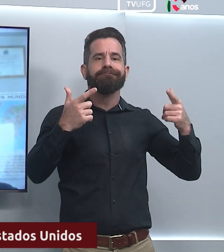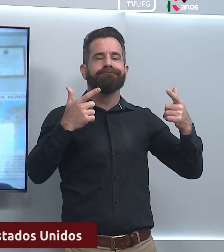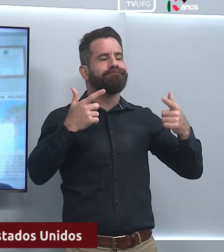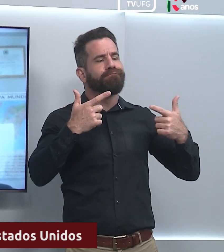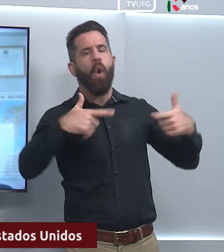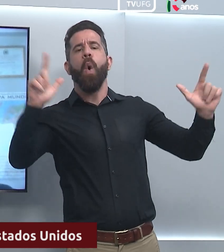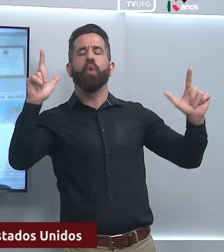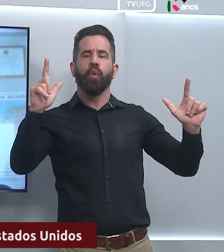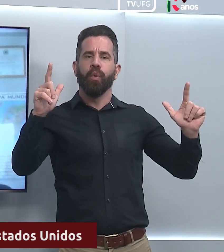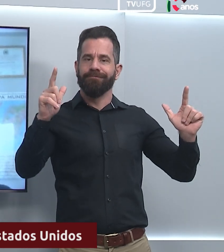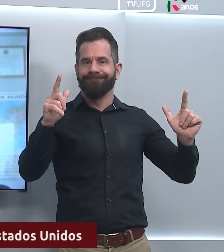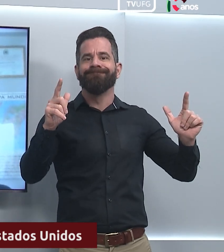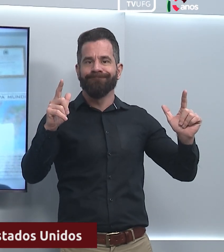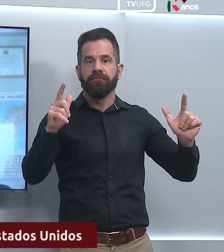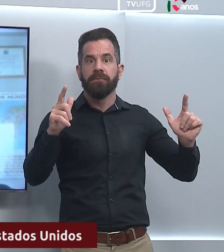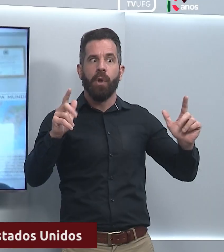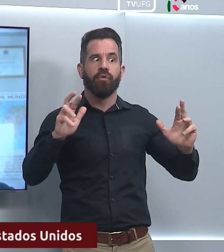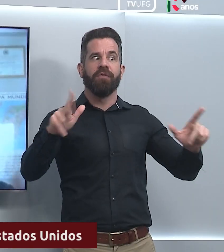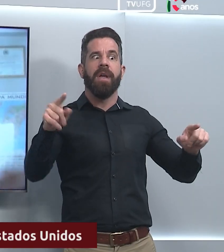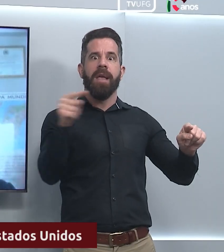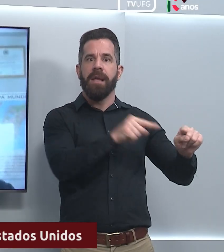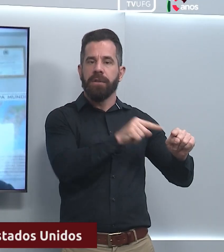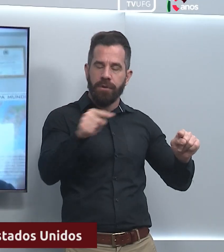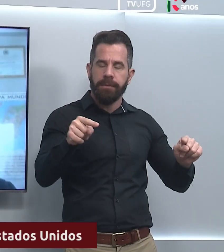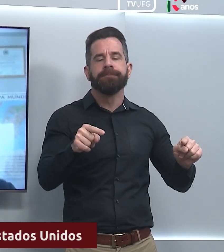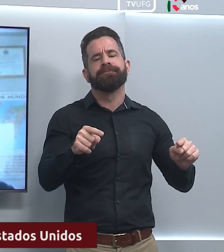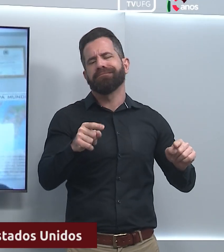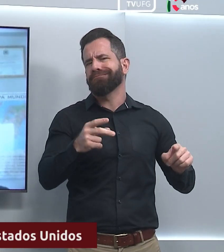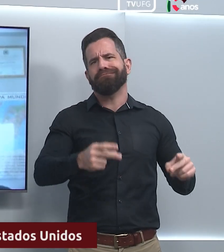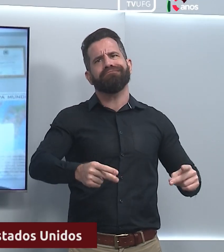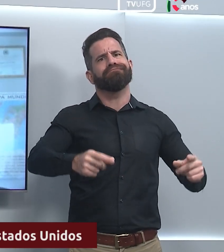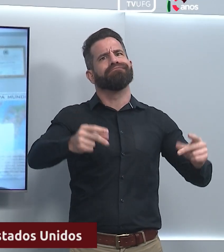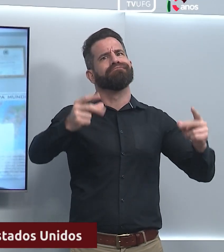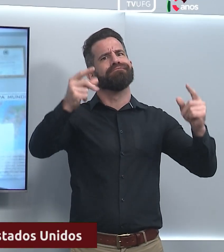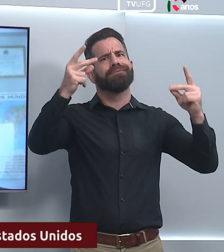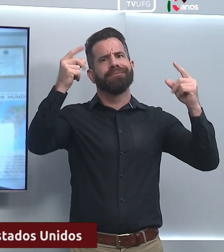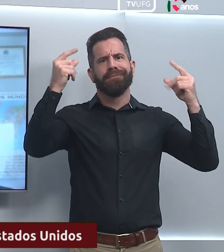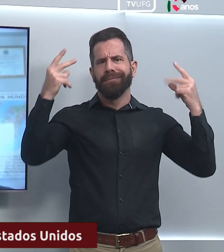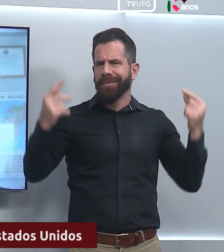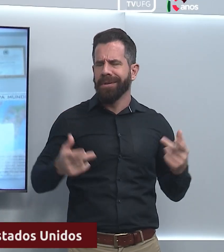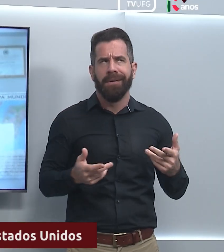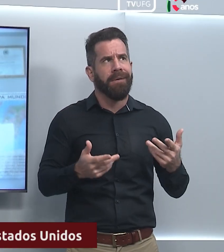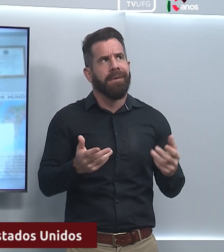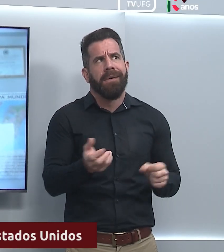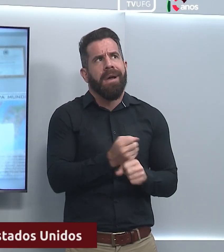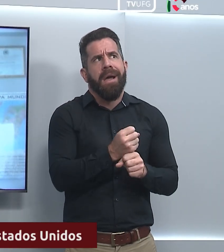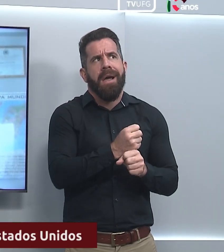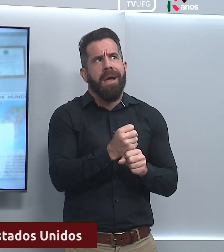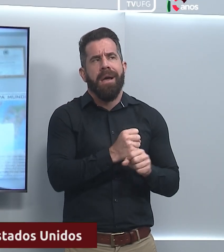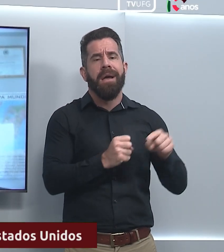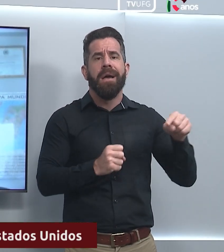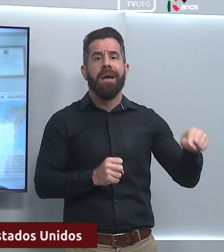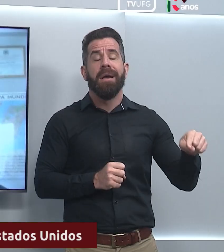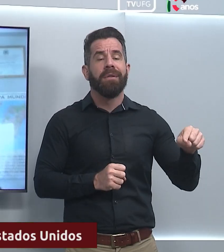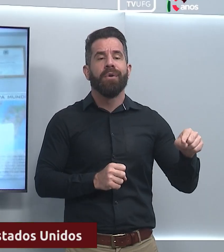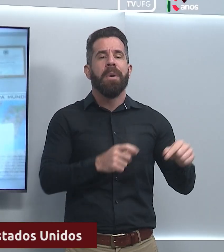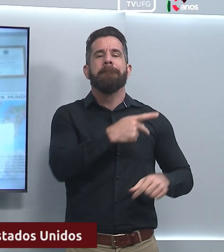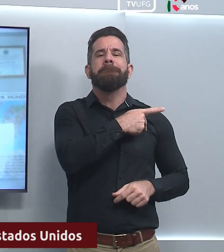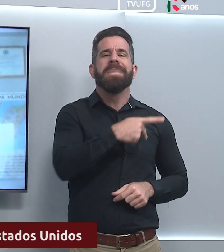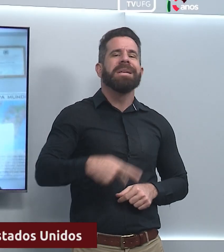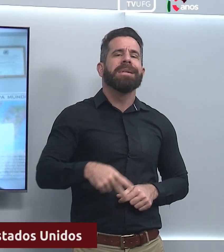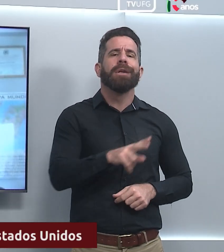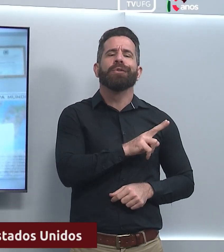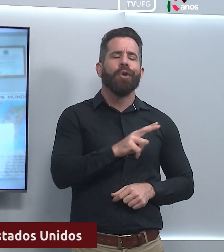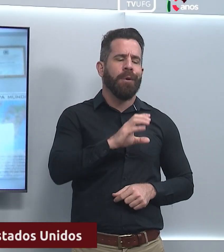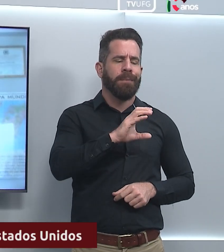das posições dos Estados Unidos, desde a época em que Hugo Chávez estava à frente do poder na Venezuela,